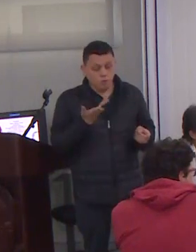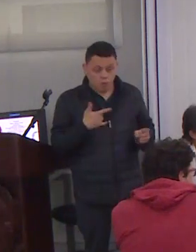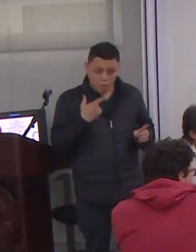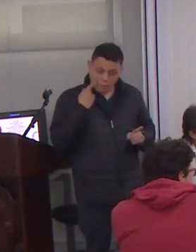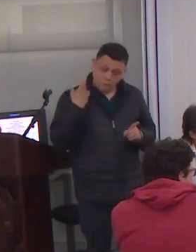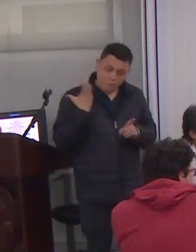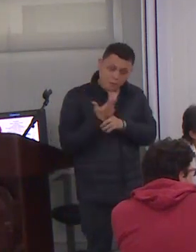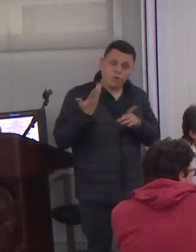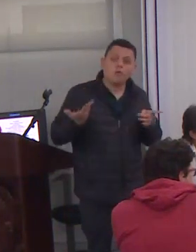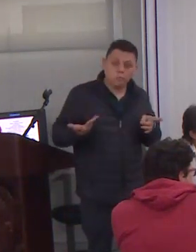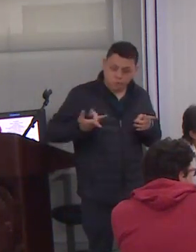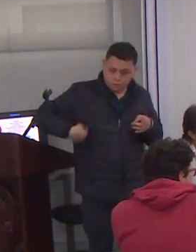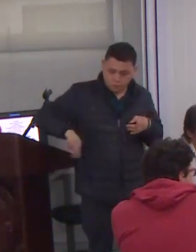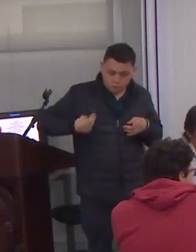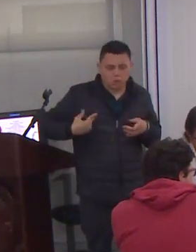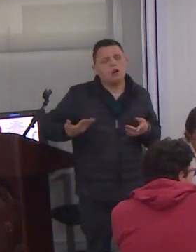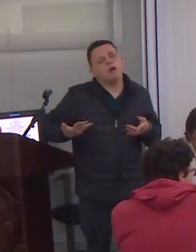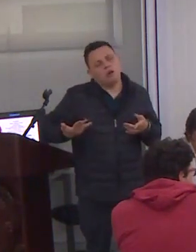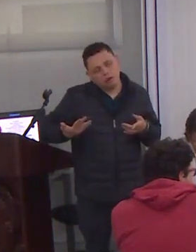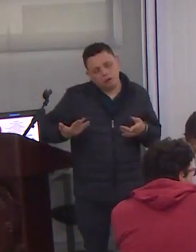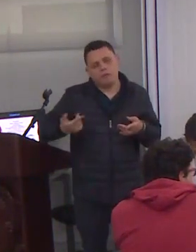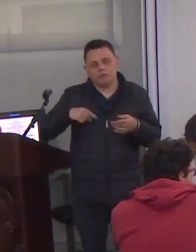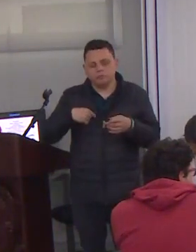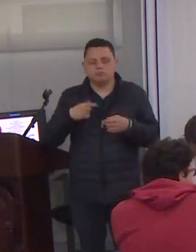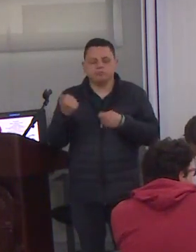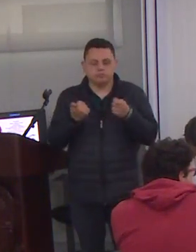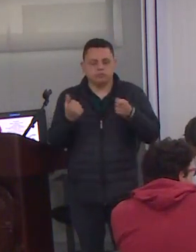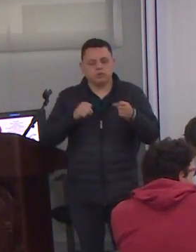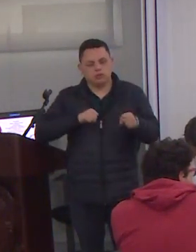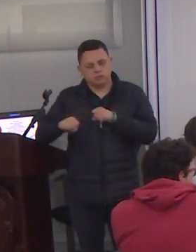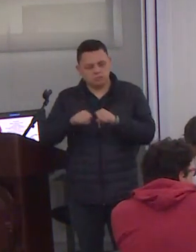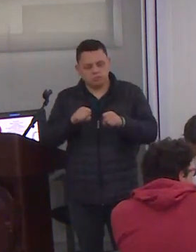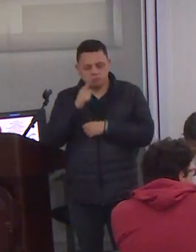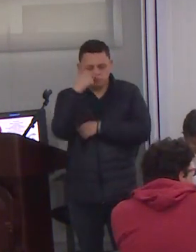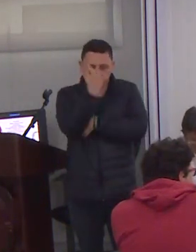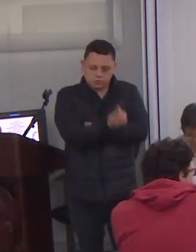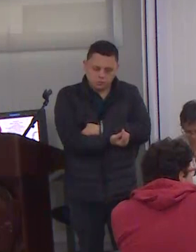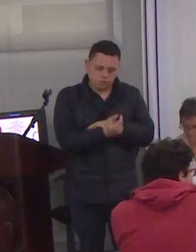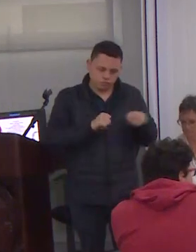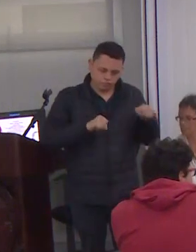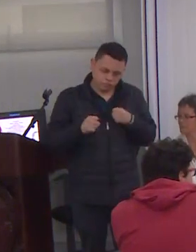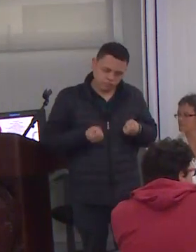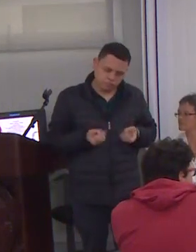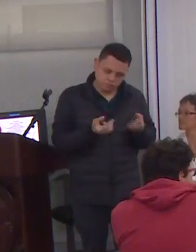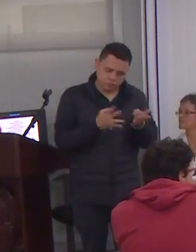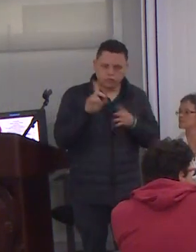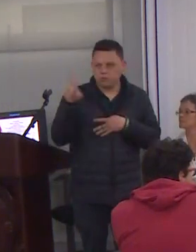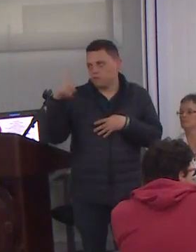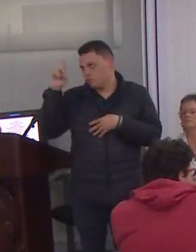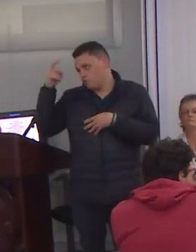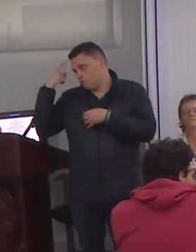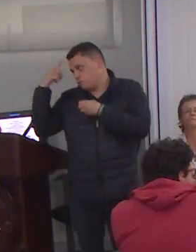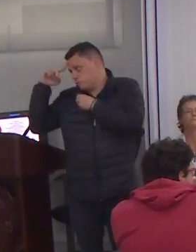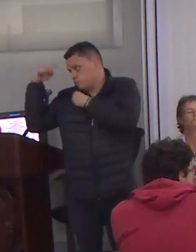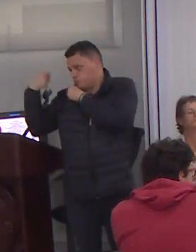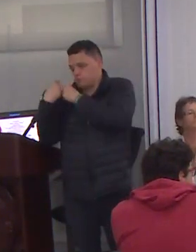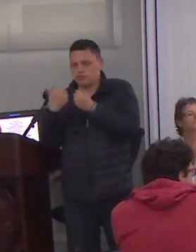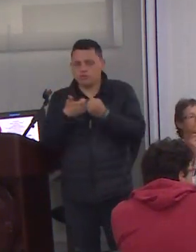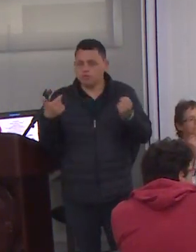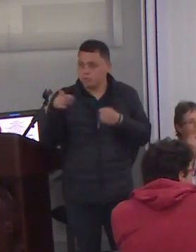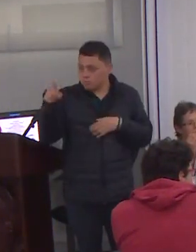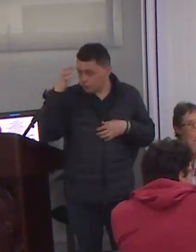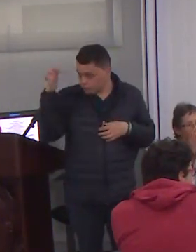hemos impactado desde acciones particulares también con el gobierno y con otras